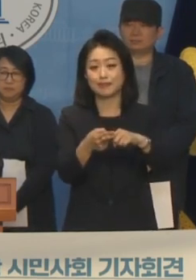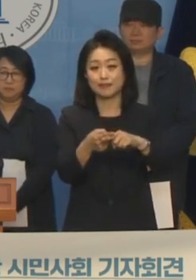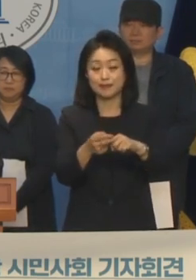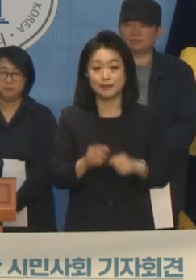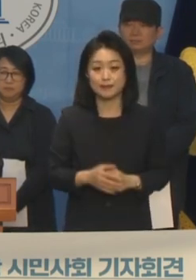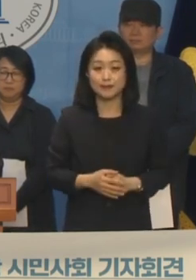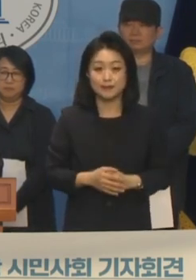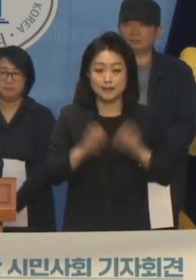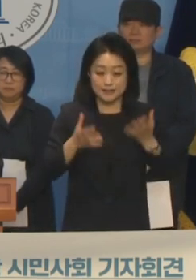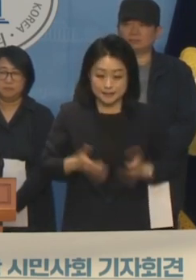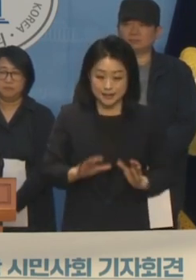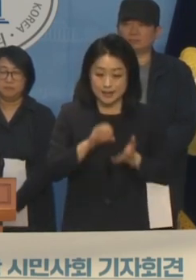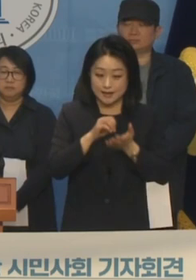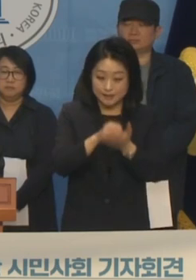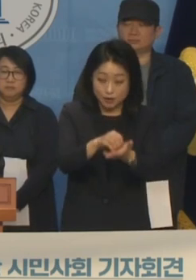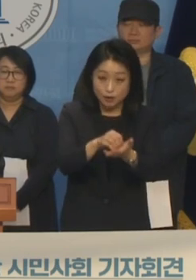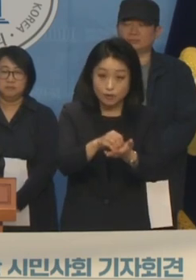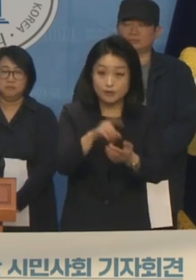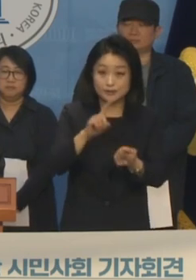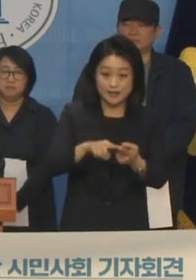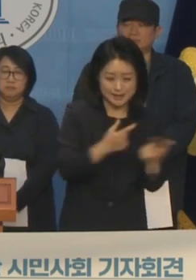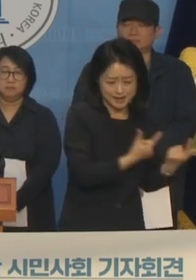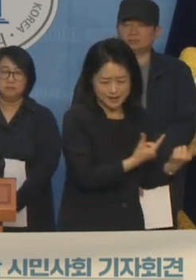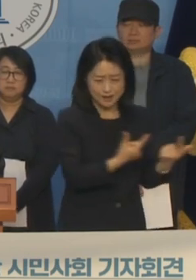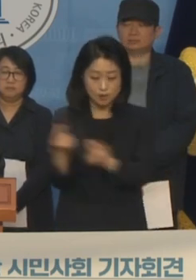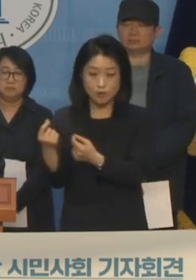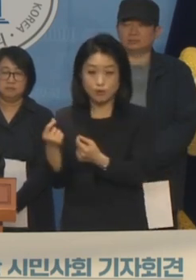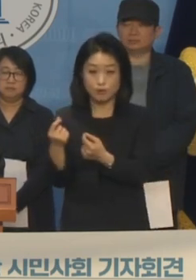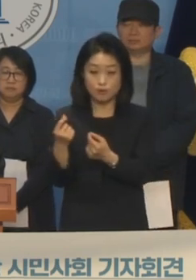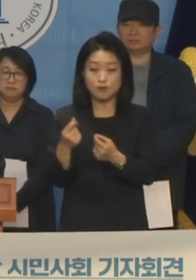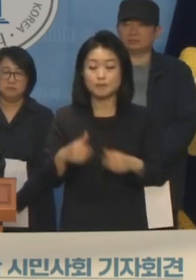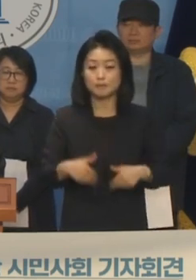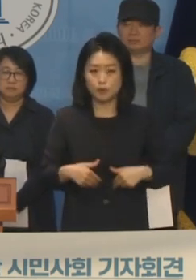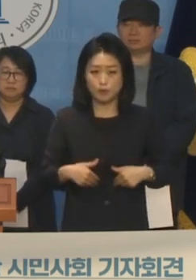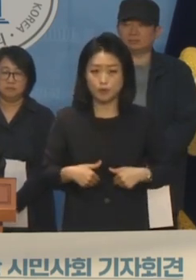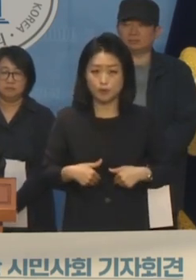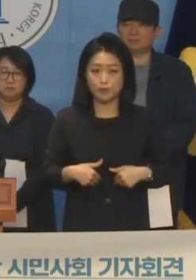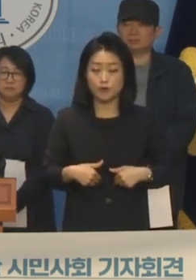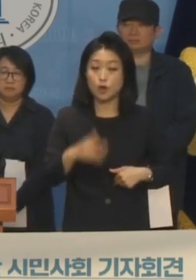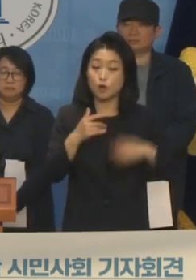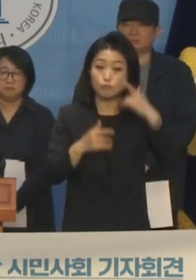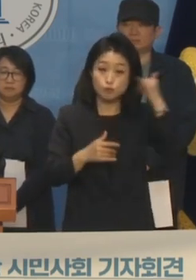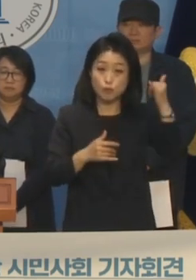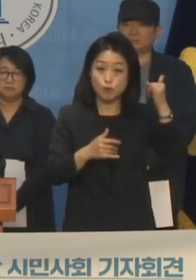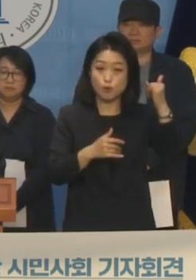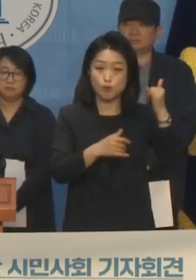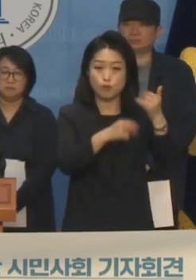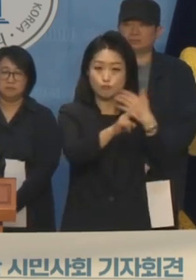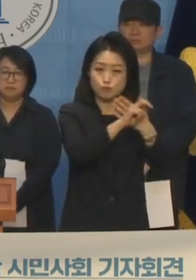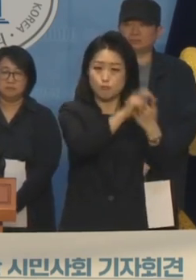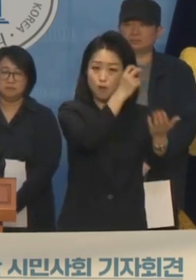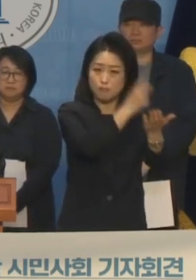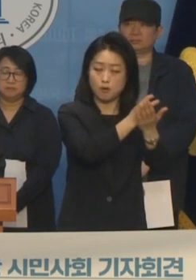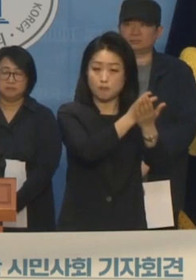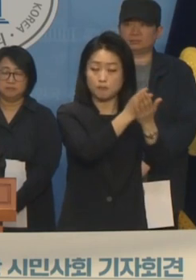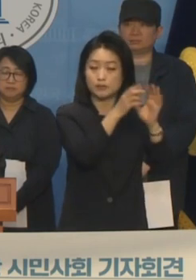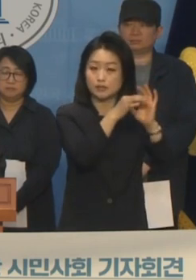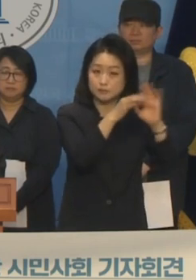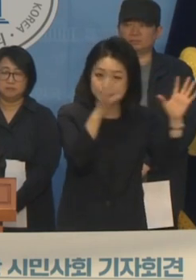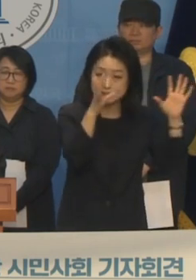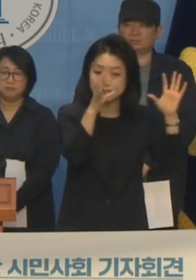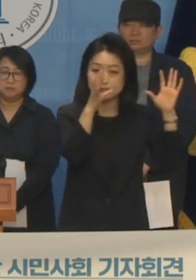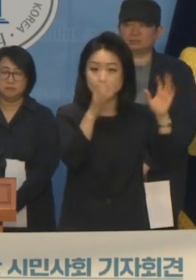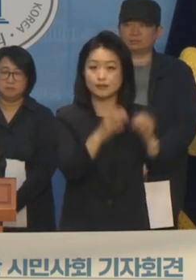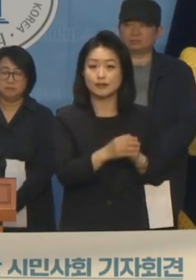출생통보제 도입은 보편적 출생등록 제도의 시작에 불과하기 때문입니다. 부모의 법적 지위, 혼인의 출생 등 아이의